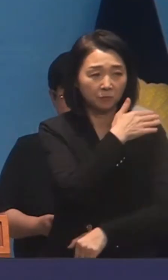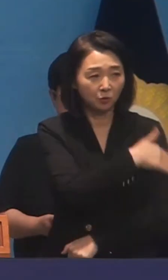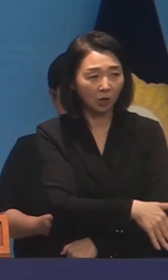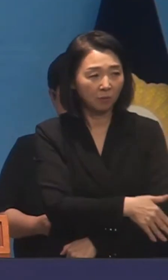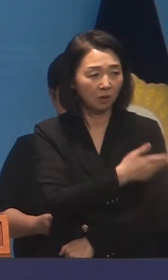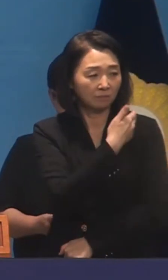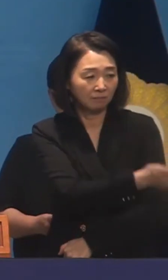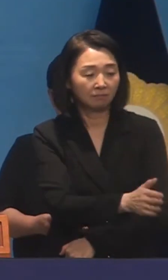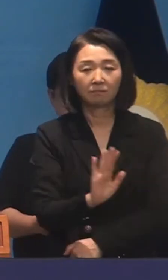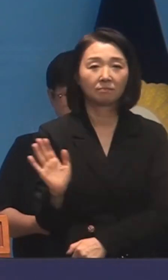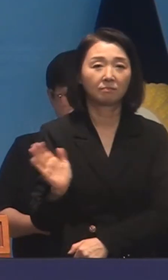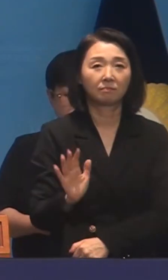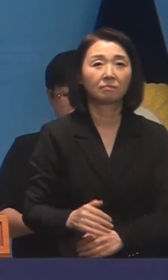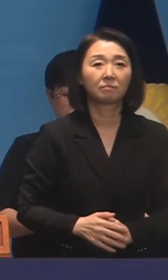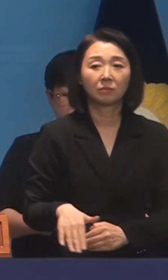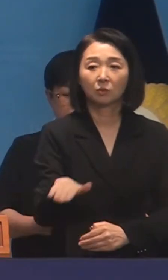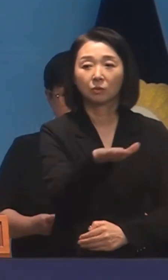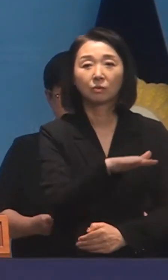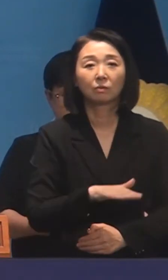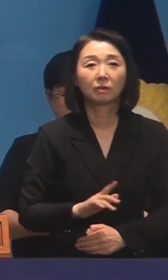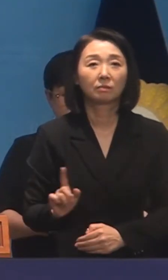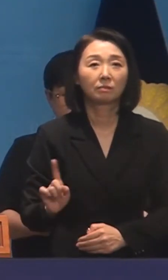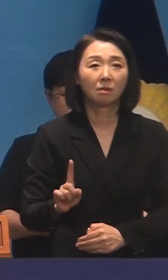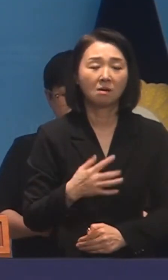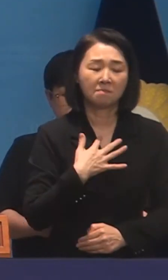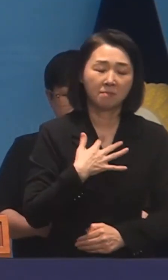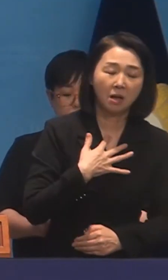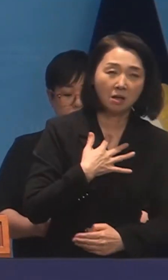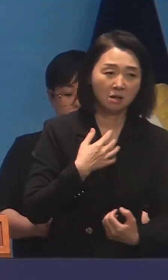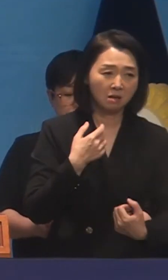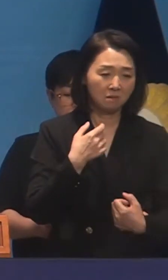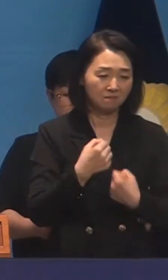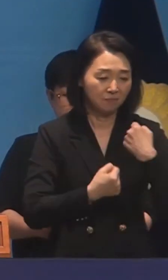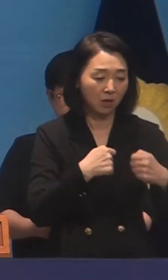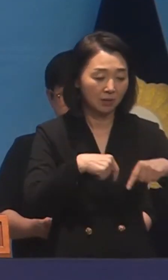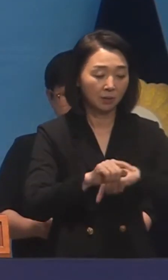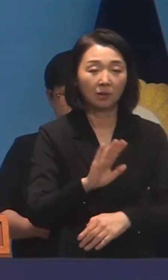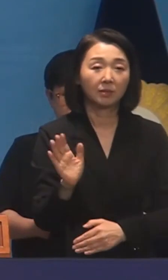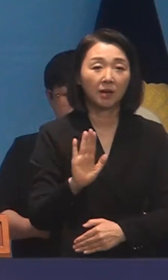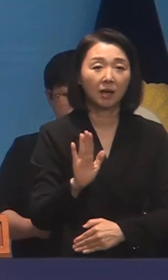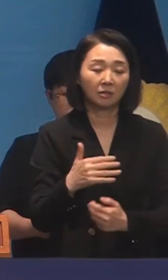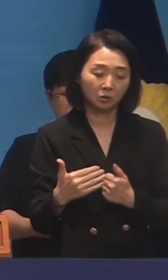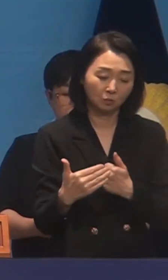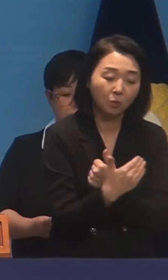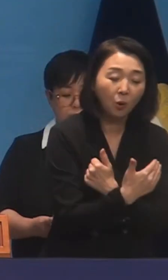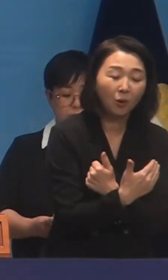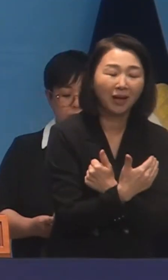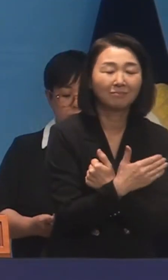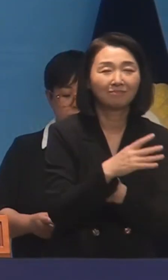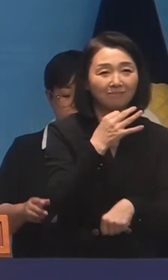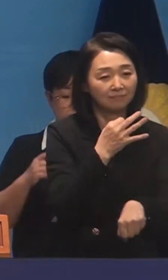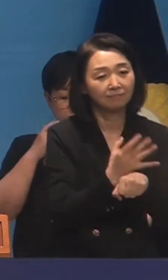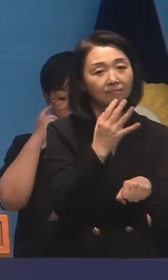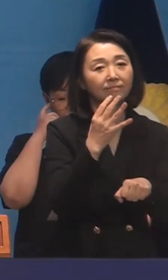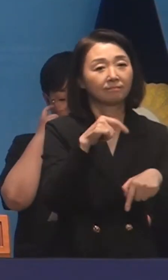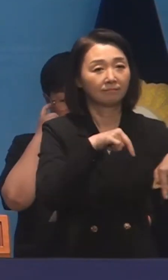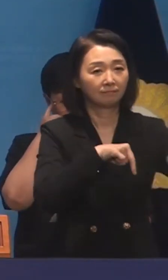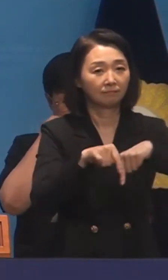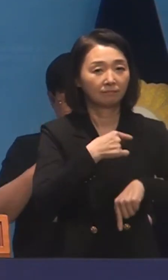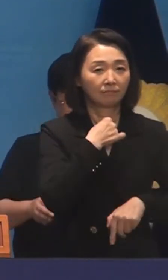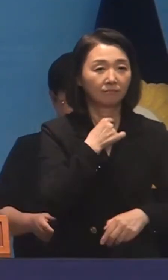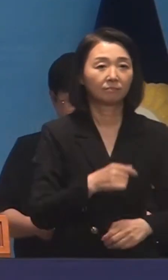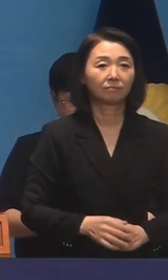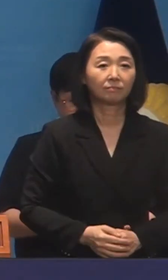예면하지도 않겠습니다. 우리는 혐오와 분열의 정치가 아닌 포용과 실용의 정치를 간절히